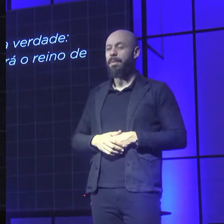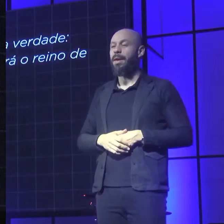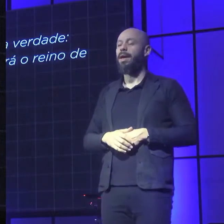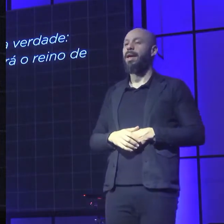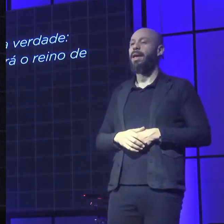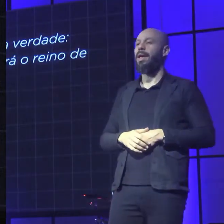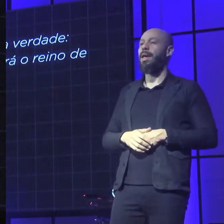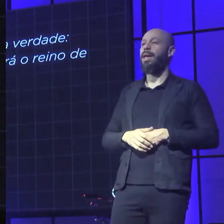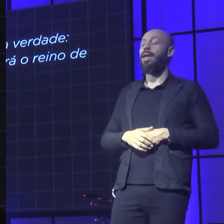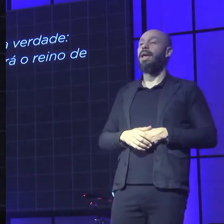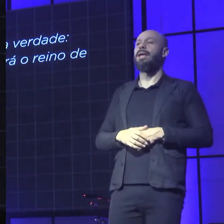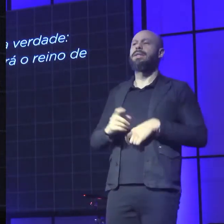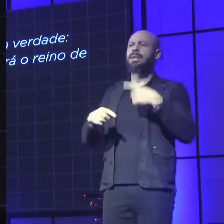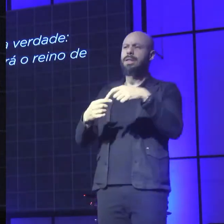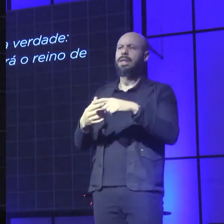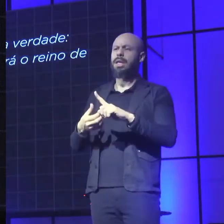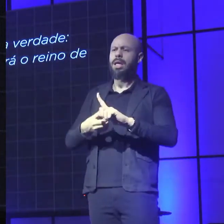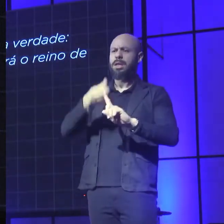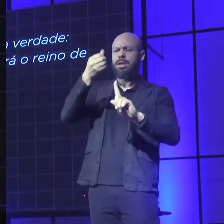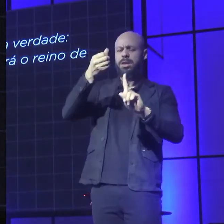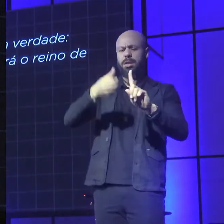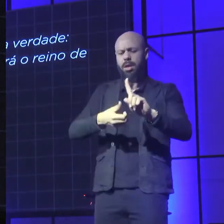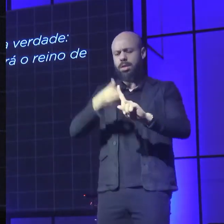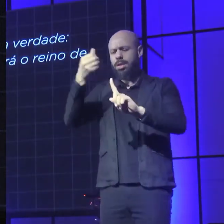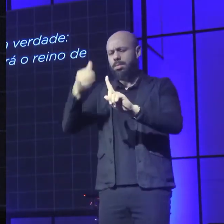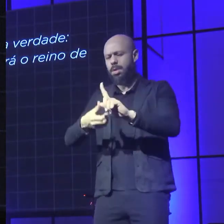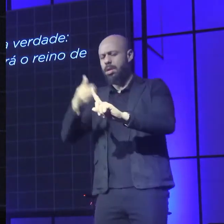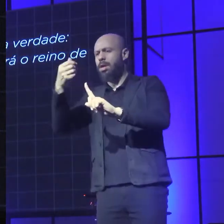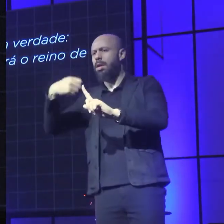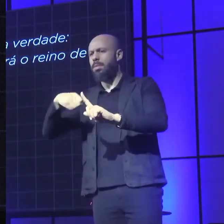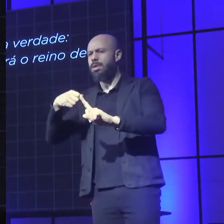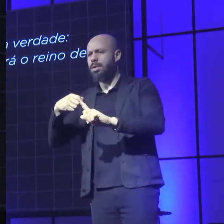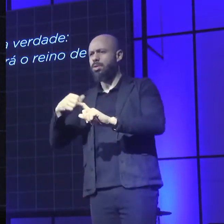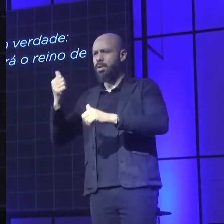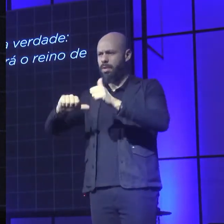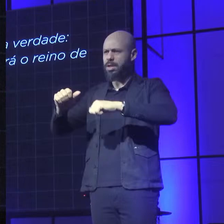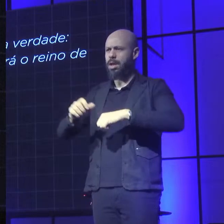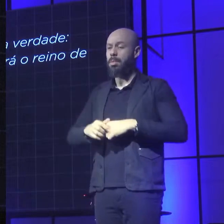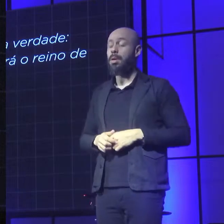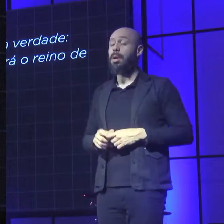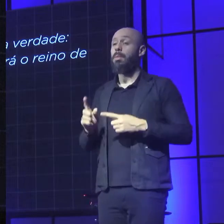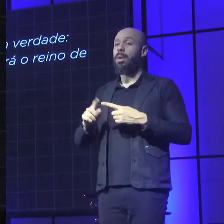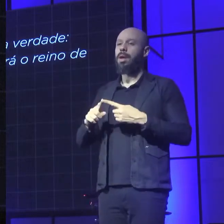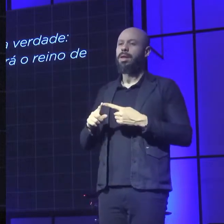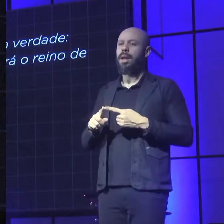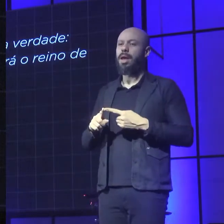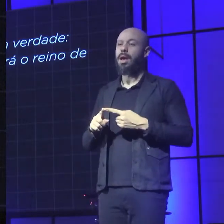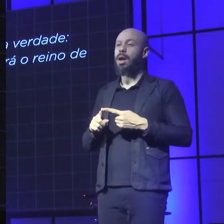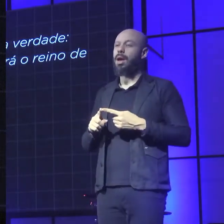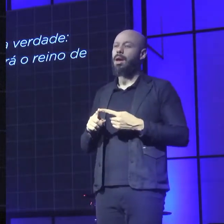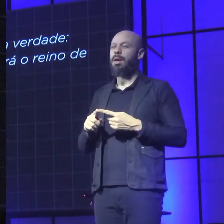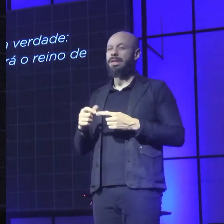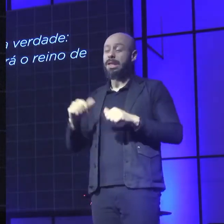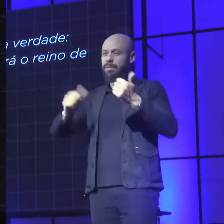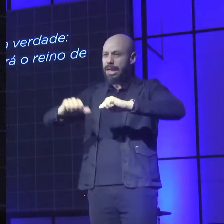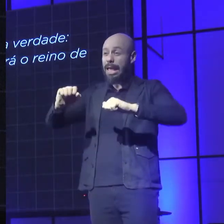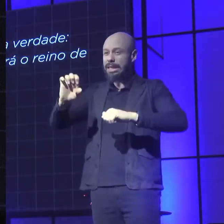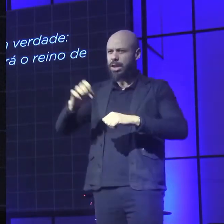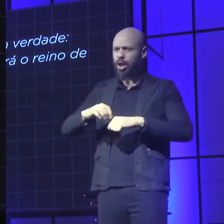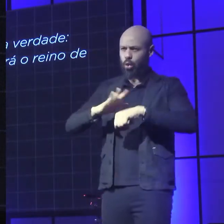6 meses ir na dermatologista, porque eu tenho uma predisposição a câncer de pele. Então, essa semana passada eu